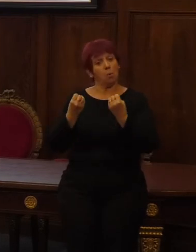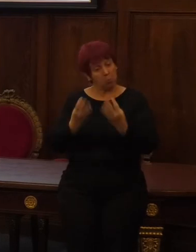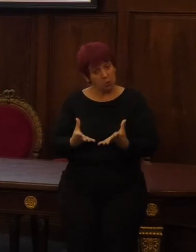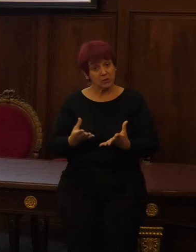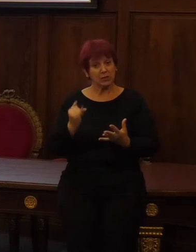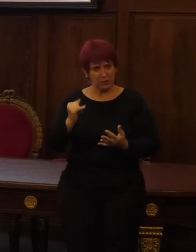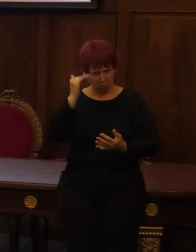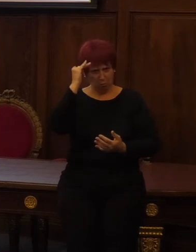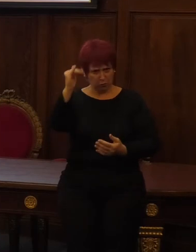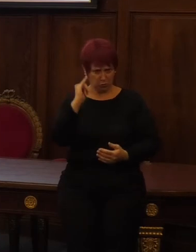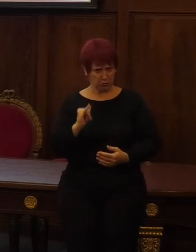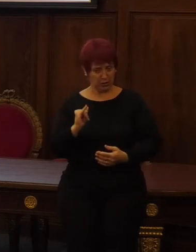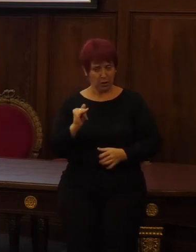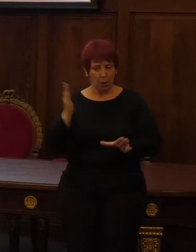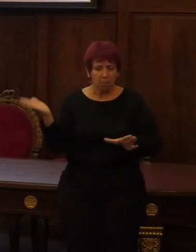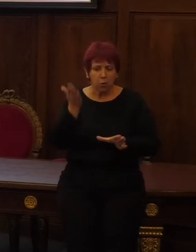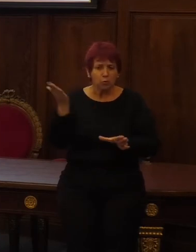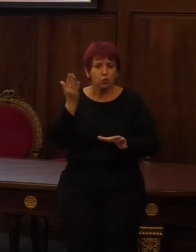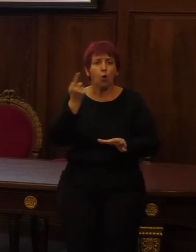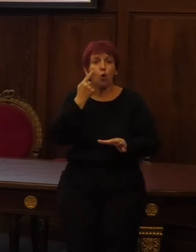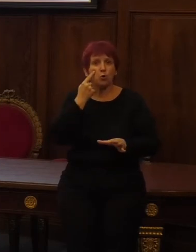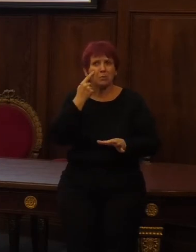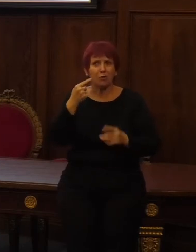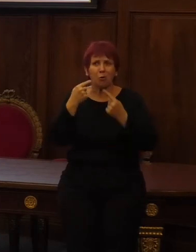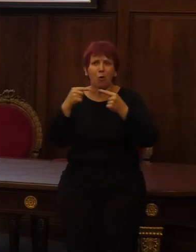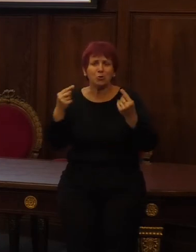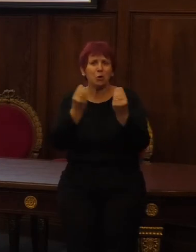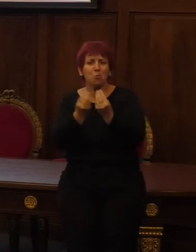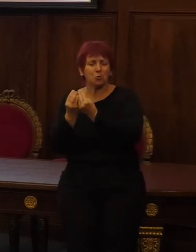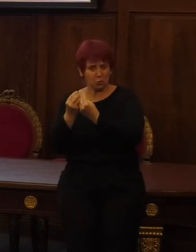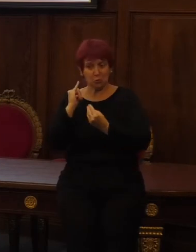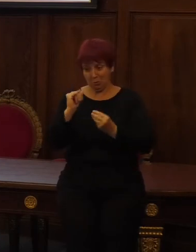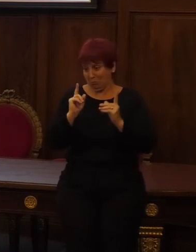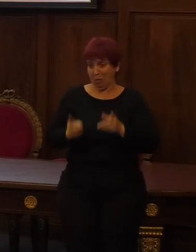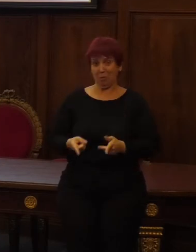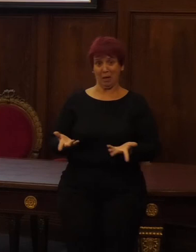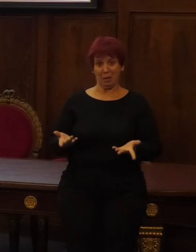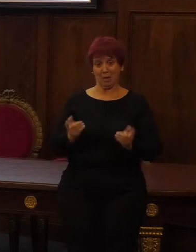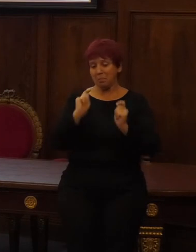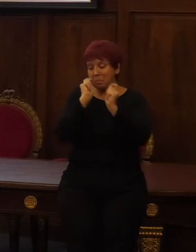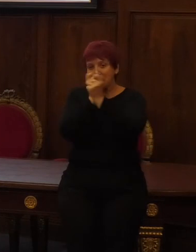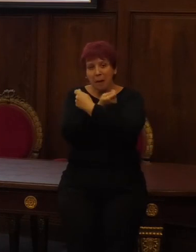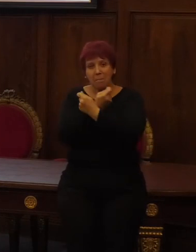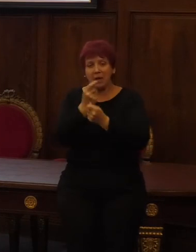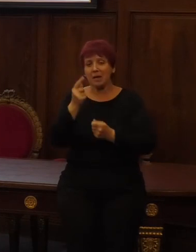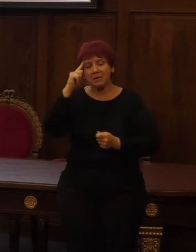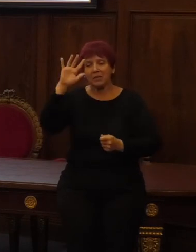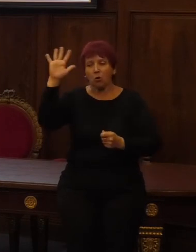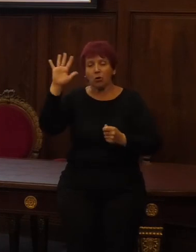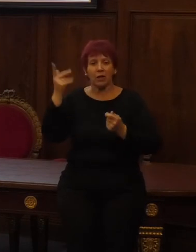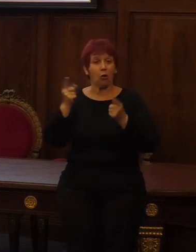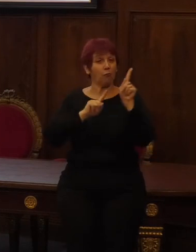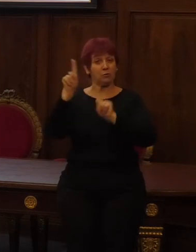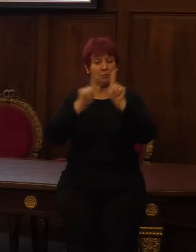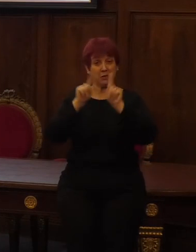Entonces, profesión sí, pero producción de conocimientos también. El cambio de la psicología universitaria,